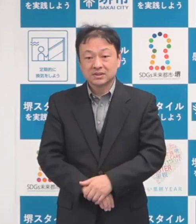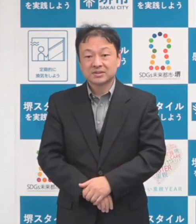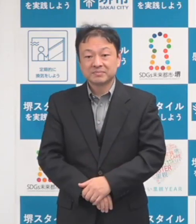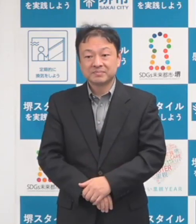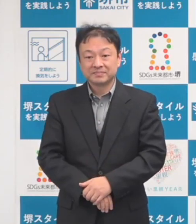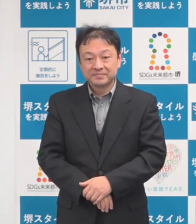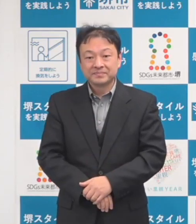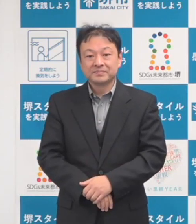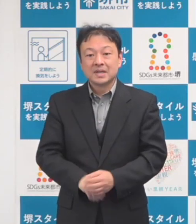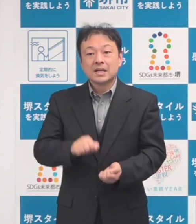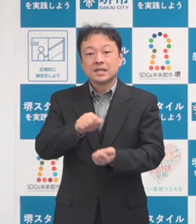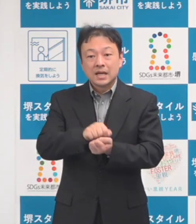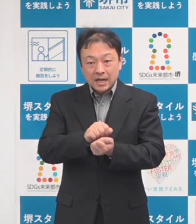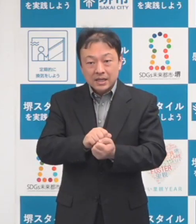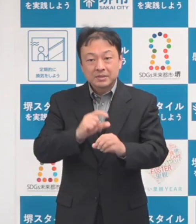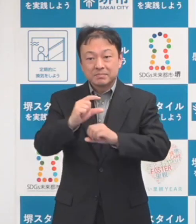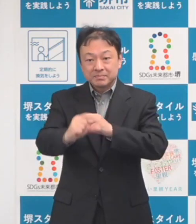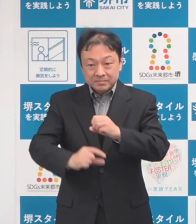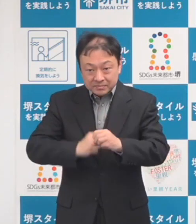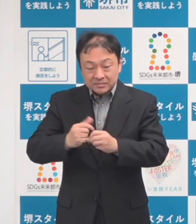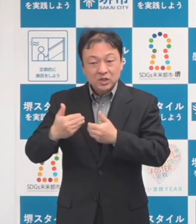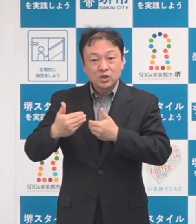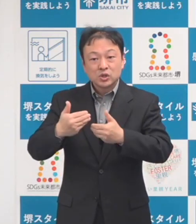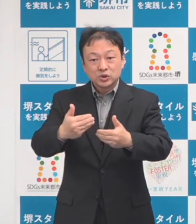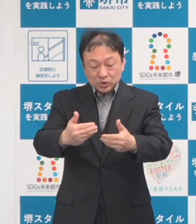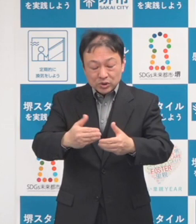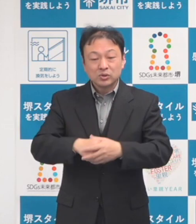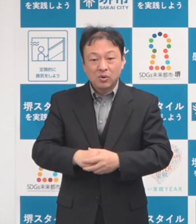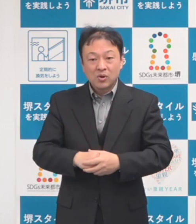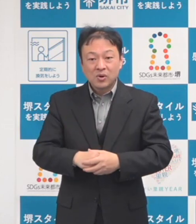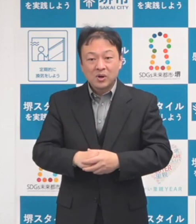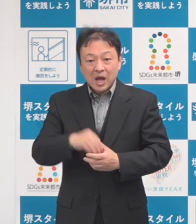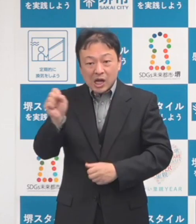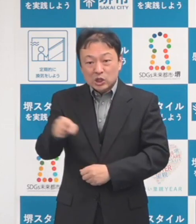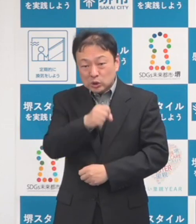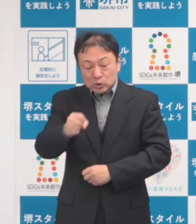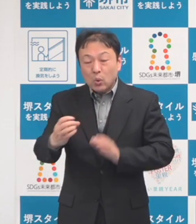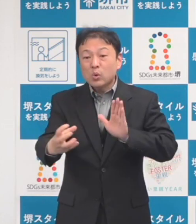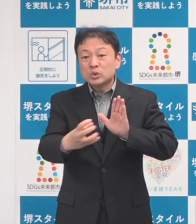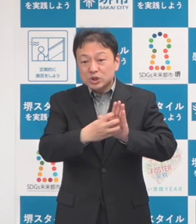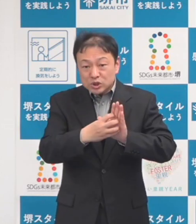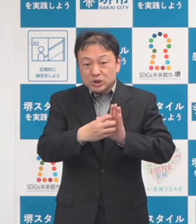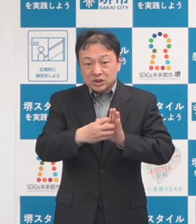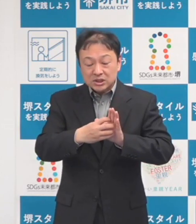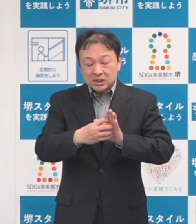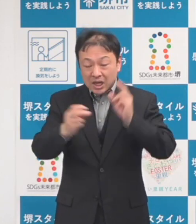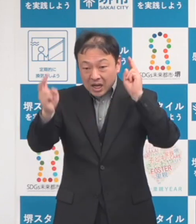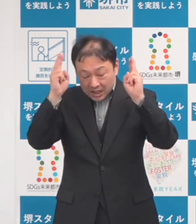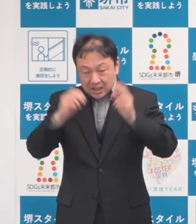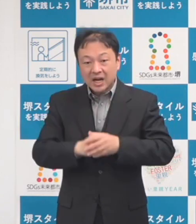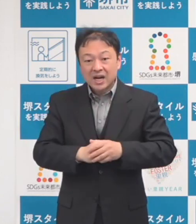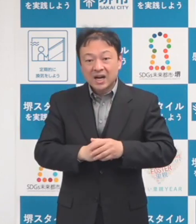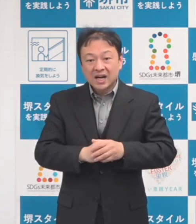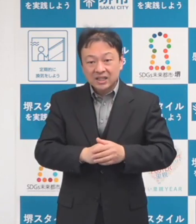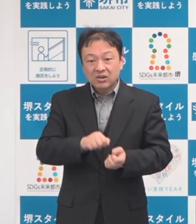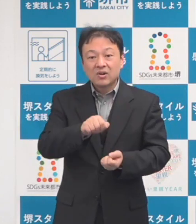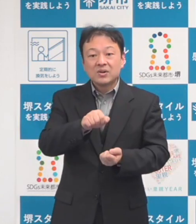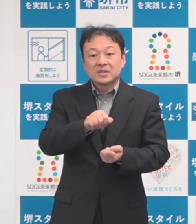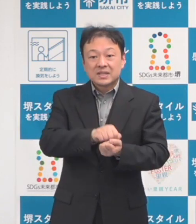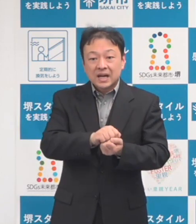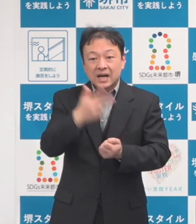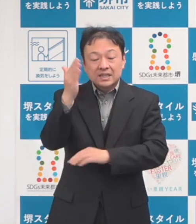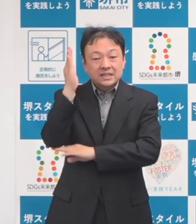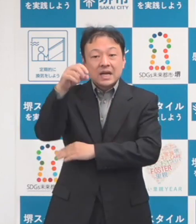SDGs 推進プラットフォーム会員の象印島法瓶株式会社様と堺市役所の地下の食堂